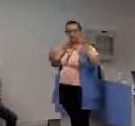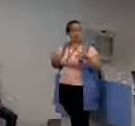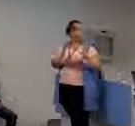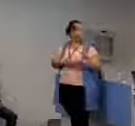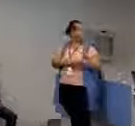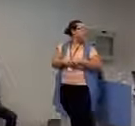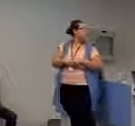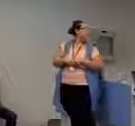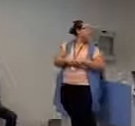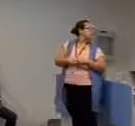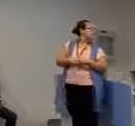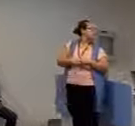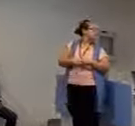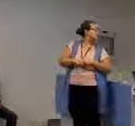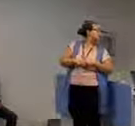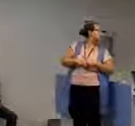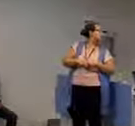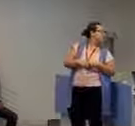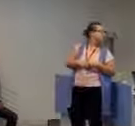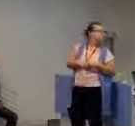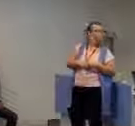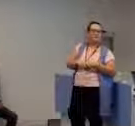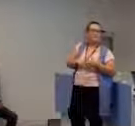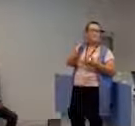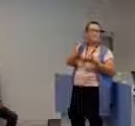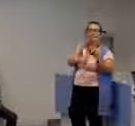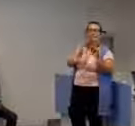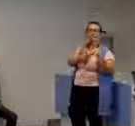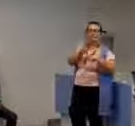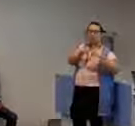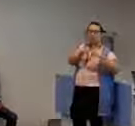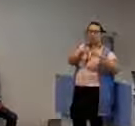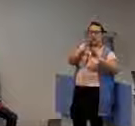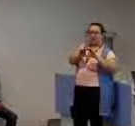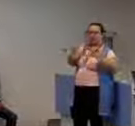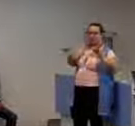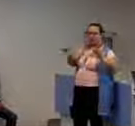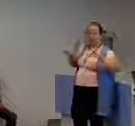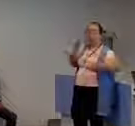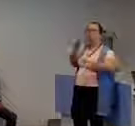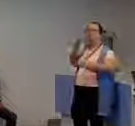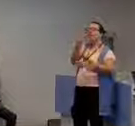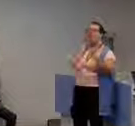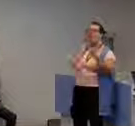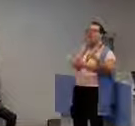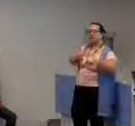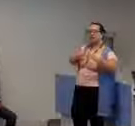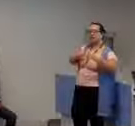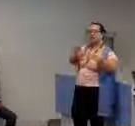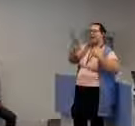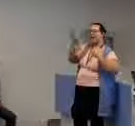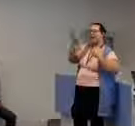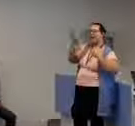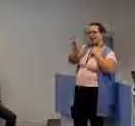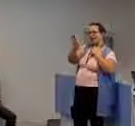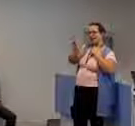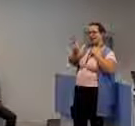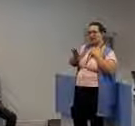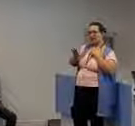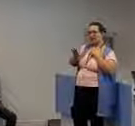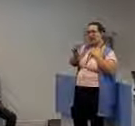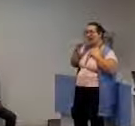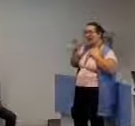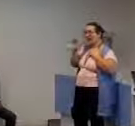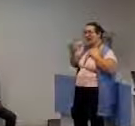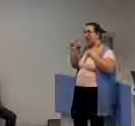a largura, a espessura, o percentual de perda de material e assim por diante, a força necessária para fazer esse estampo, porque eu já